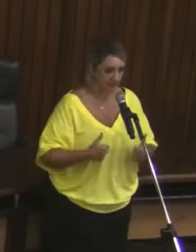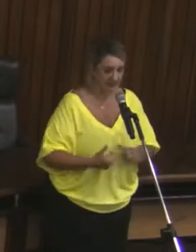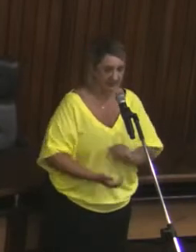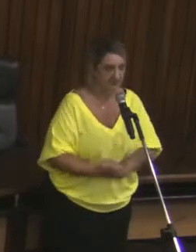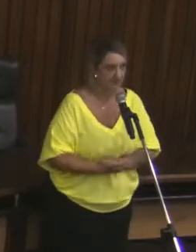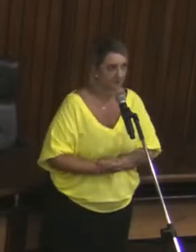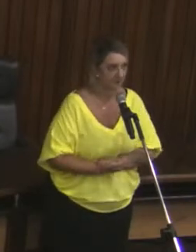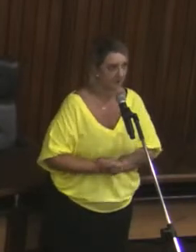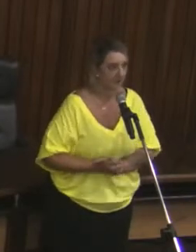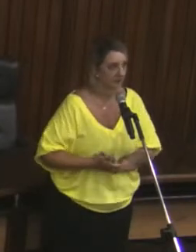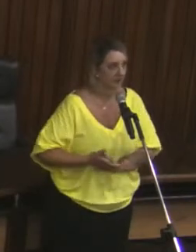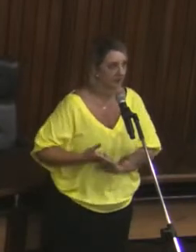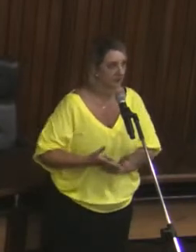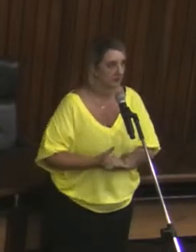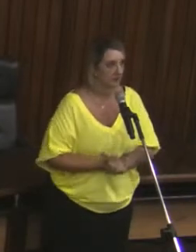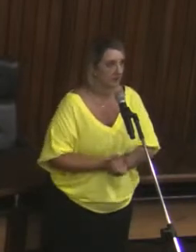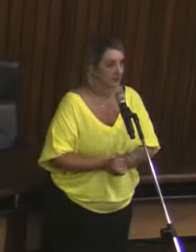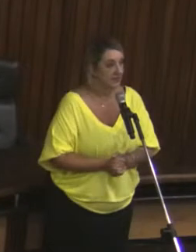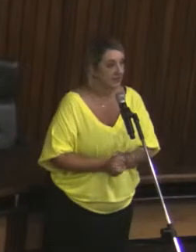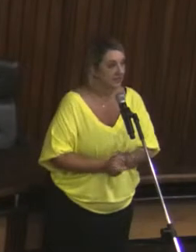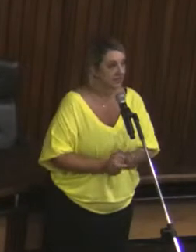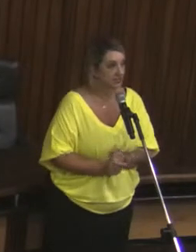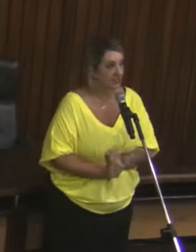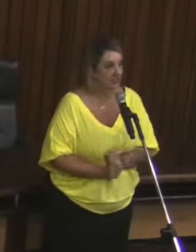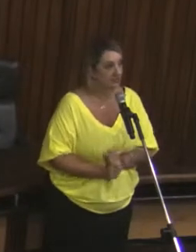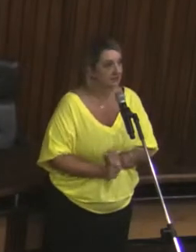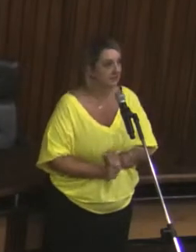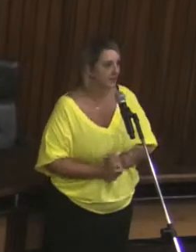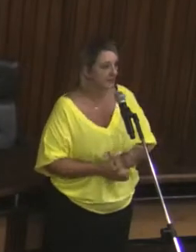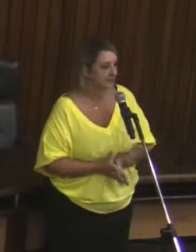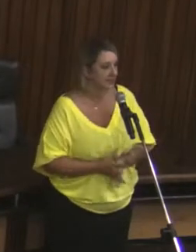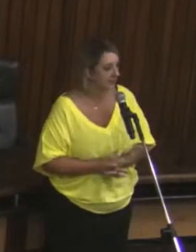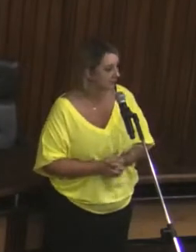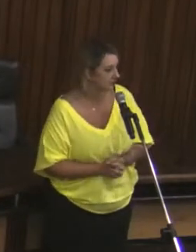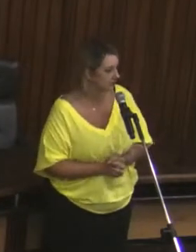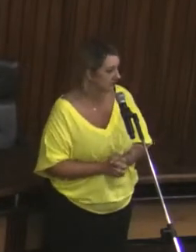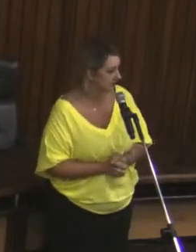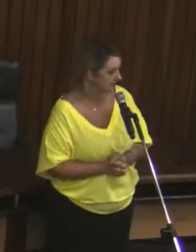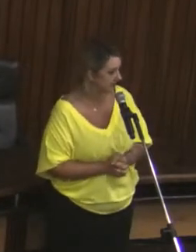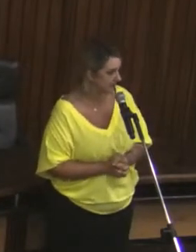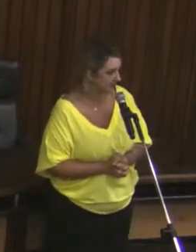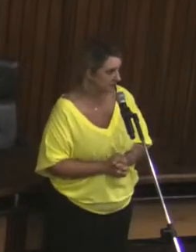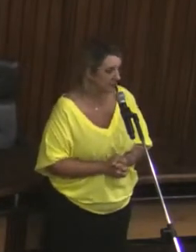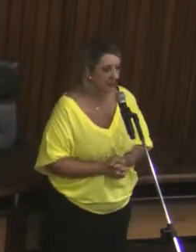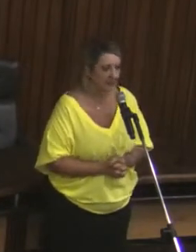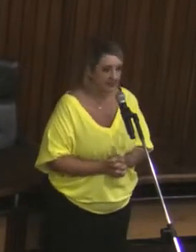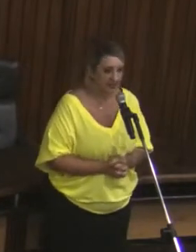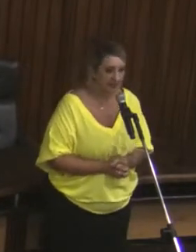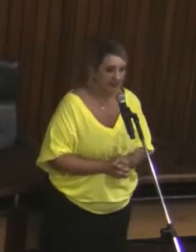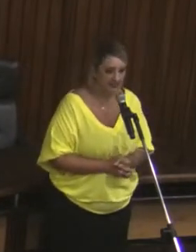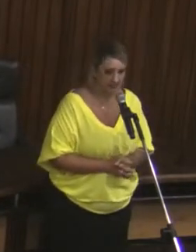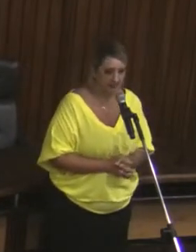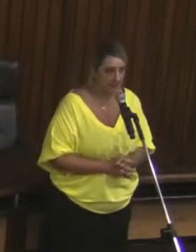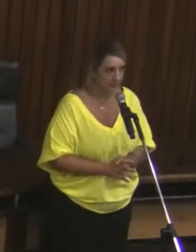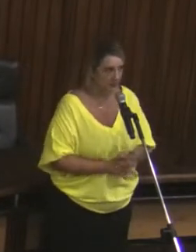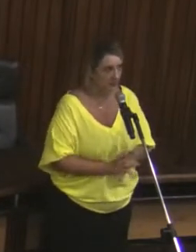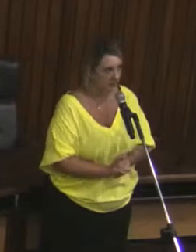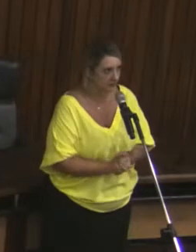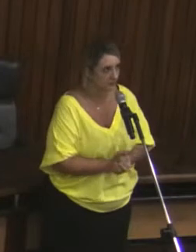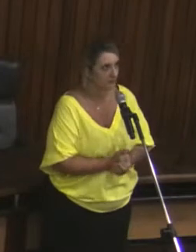Beleza? E aí a gente tem sinalizados e oralizados. Aí que a briga está feia, né?